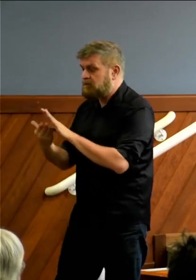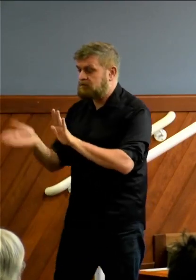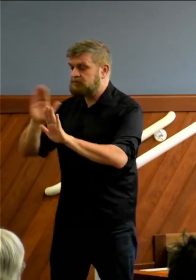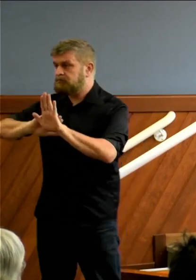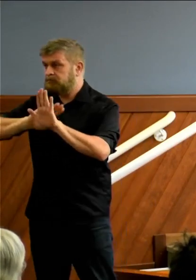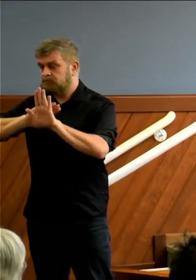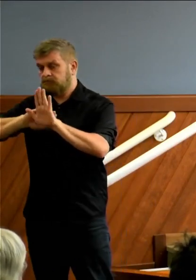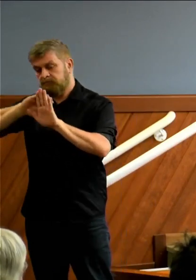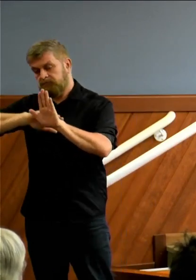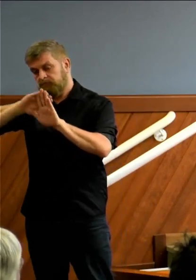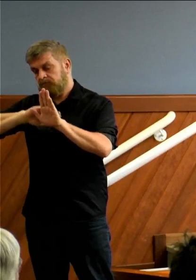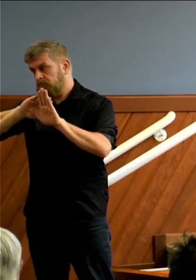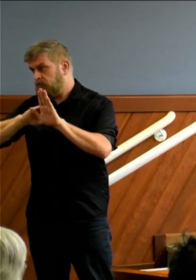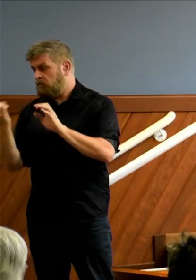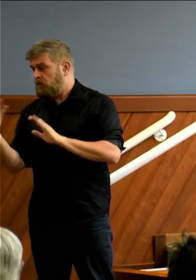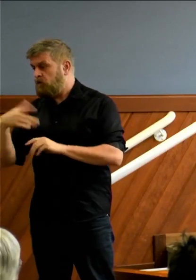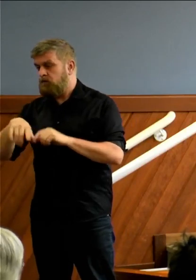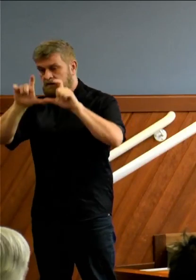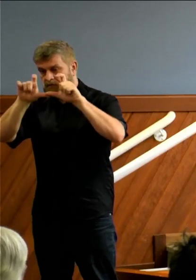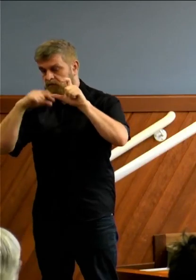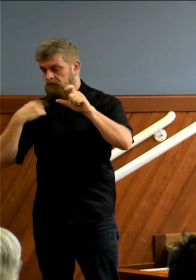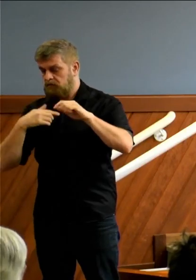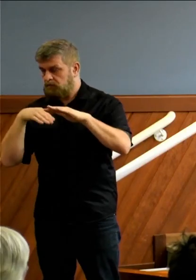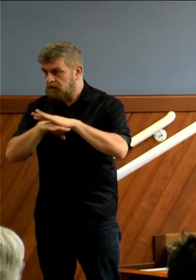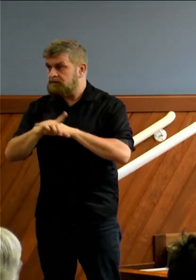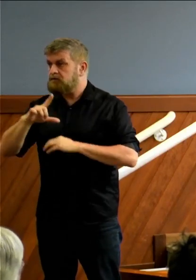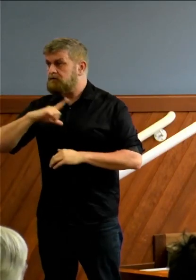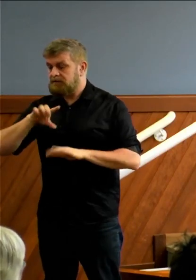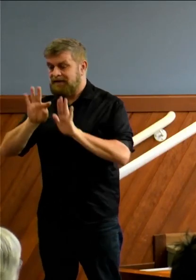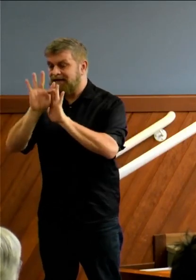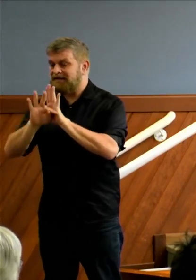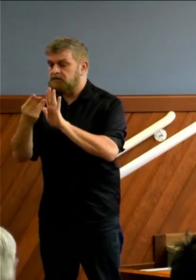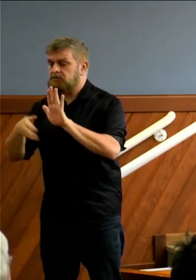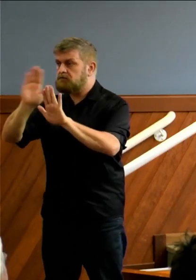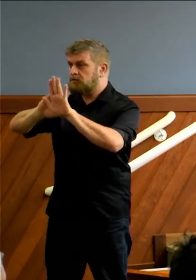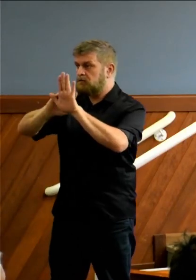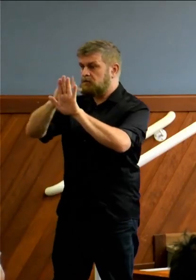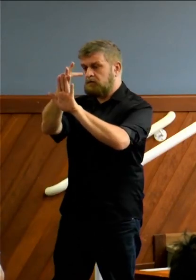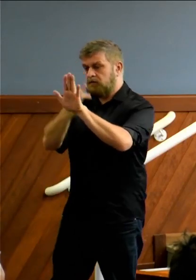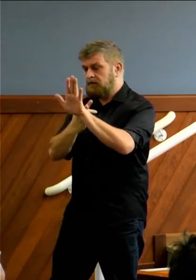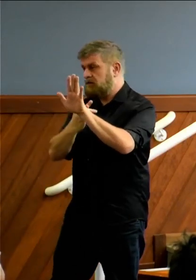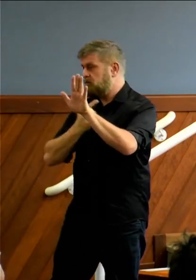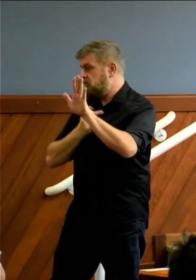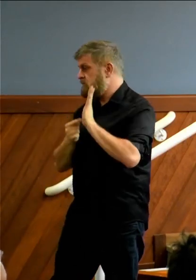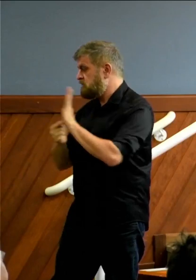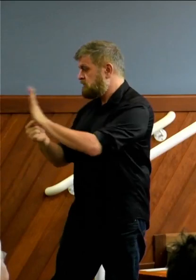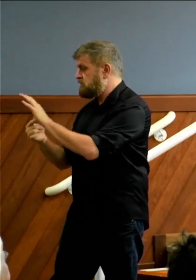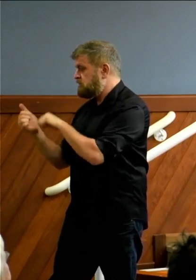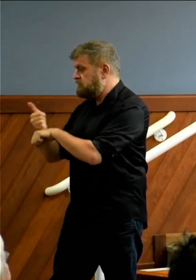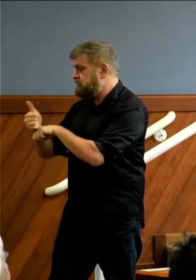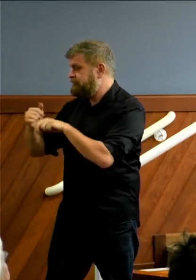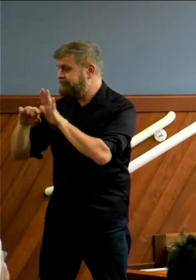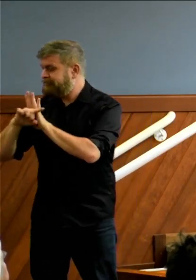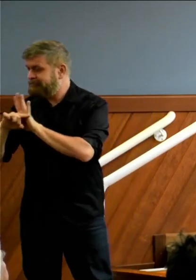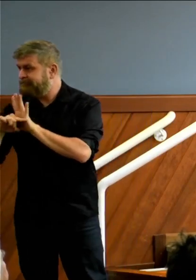também. Quantas fotografias os nossos acervos têm textos atrás e a gente não dá possibilidade do